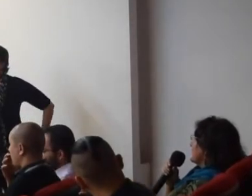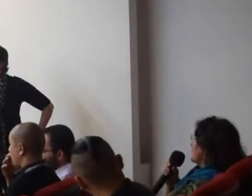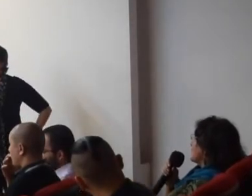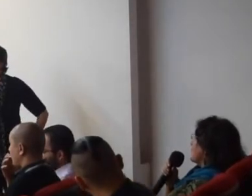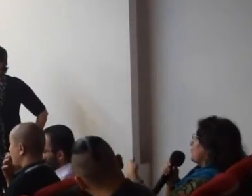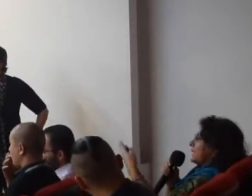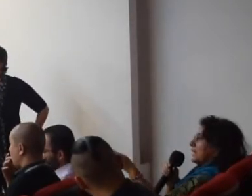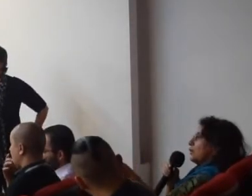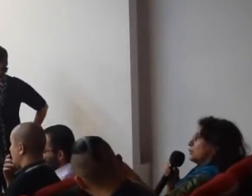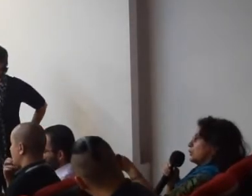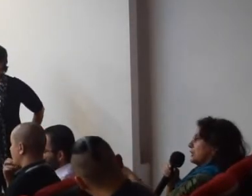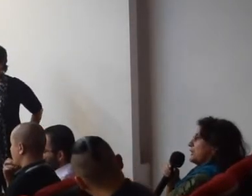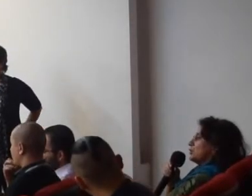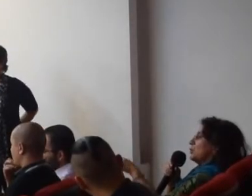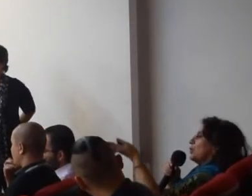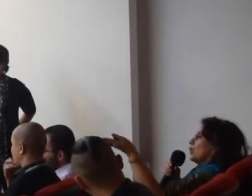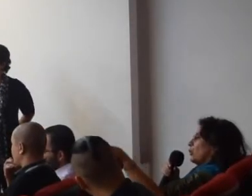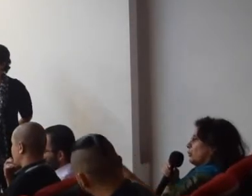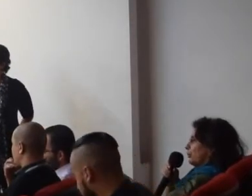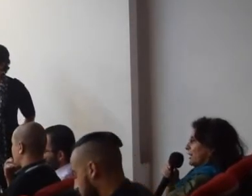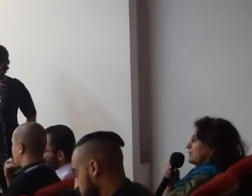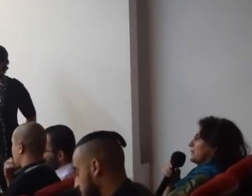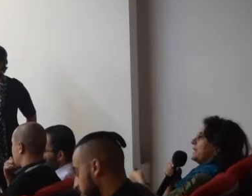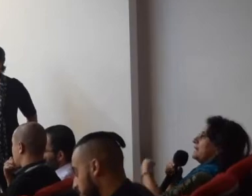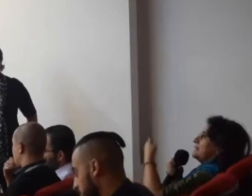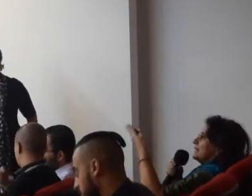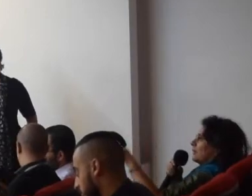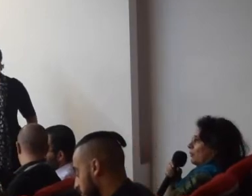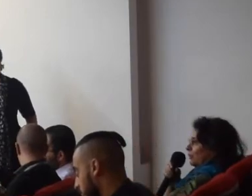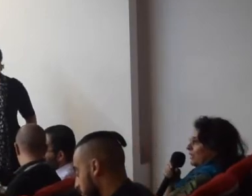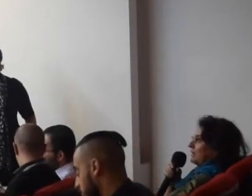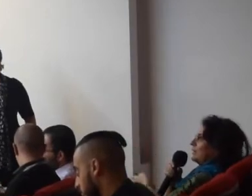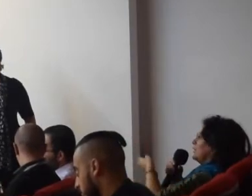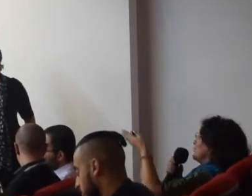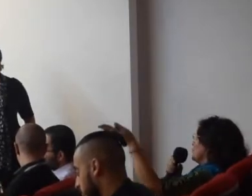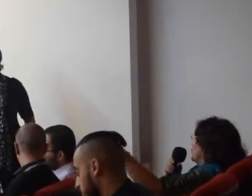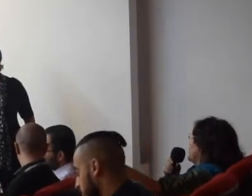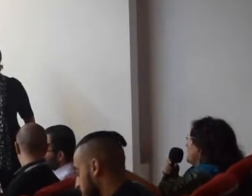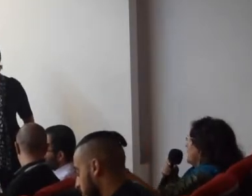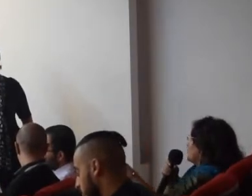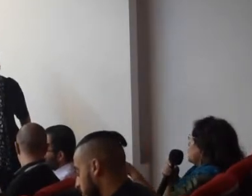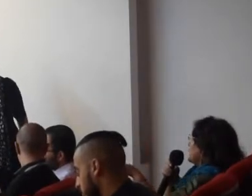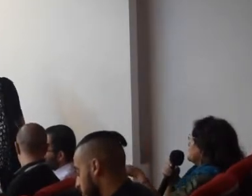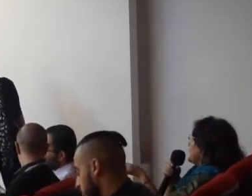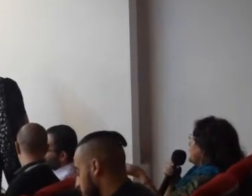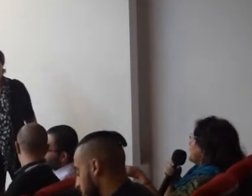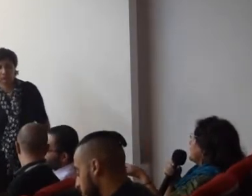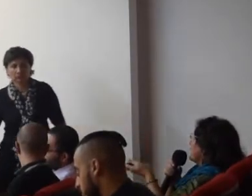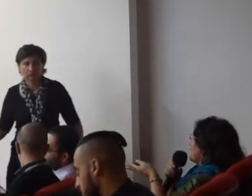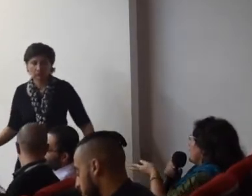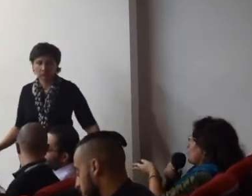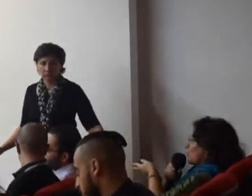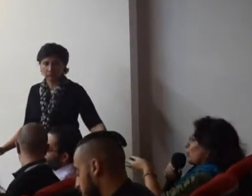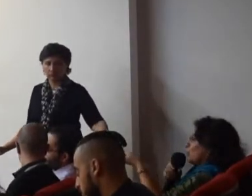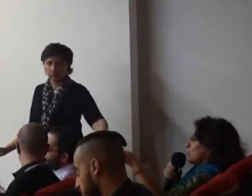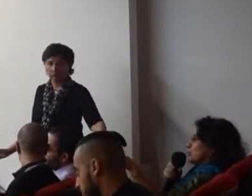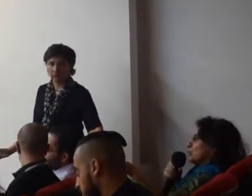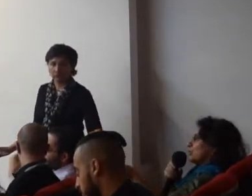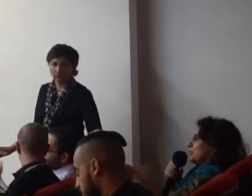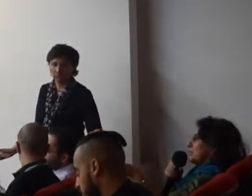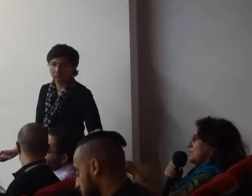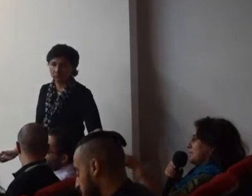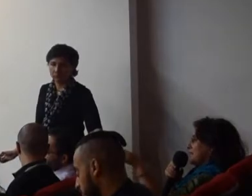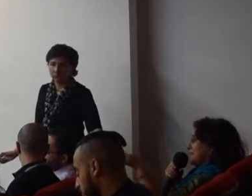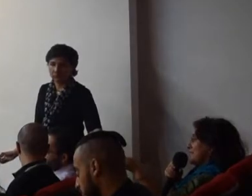saberes, pues que implica cómo se hizo, cómo fue la experiencia, cómo la vivimos. O sea, es mirar todo un